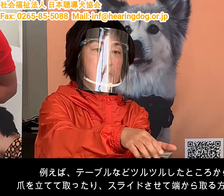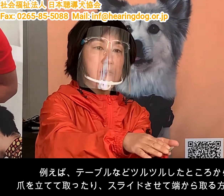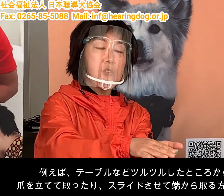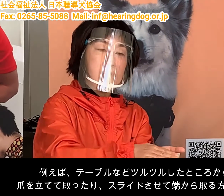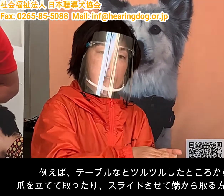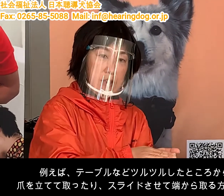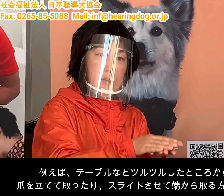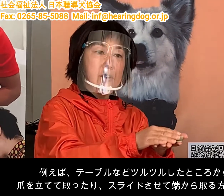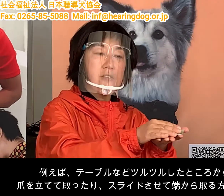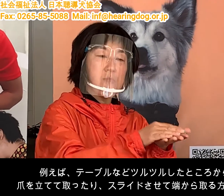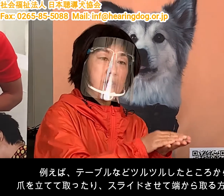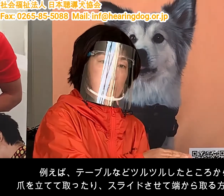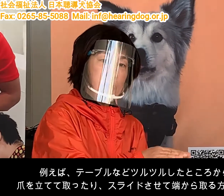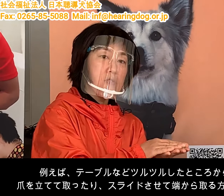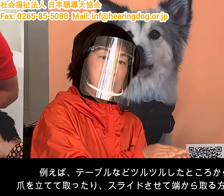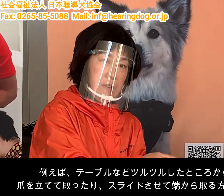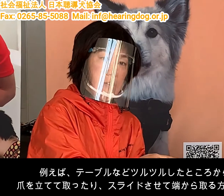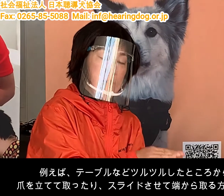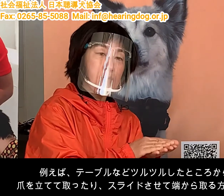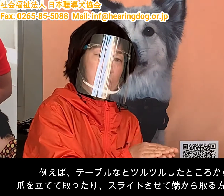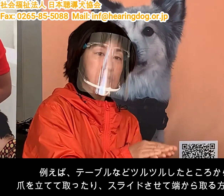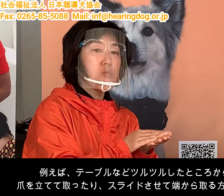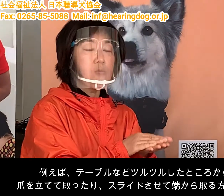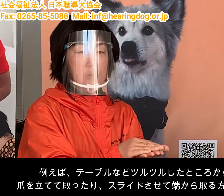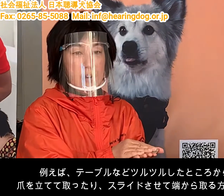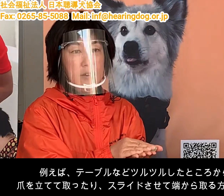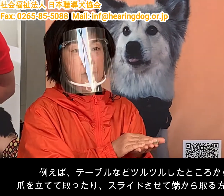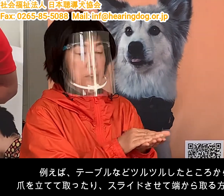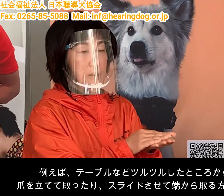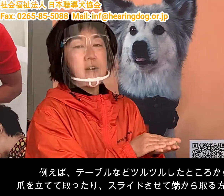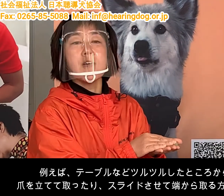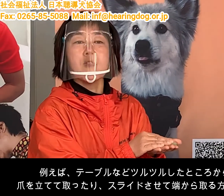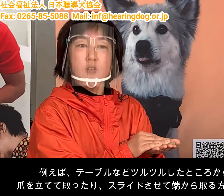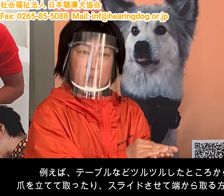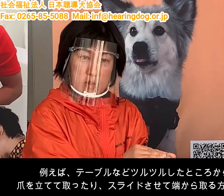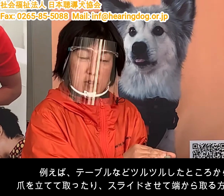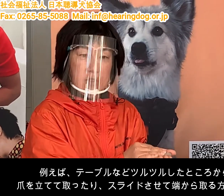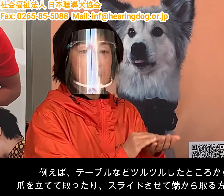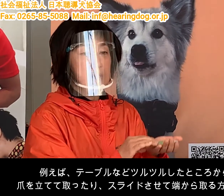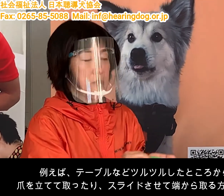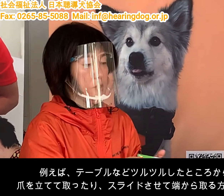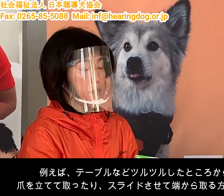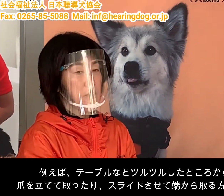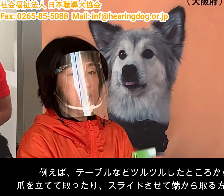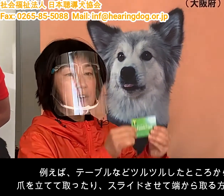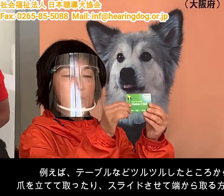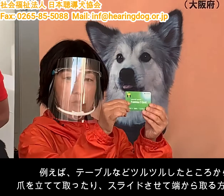スライドさせて端まで落として拾うということが考えられるかと思います。この